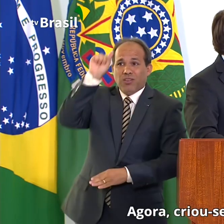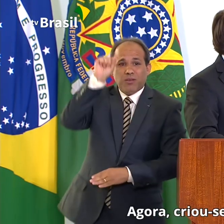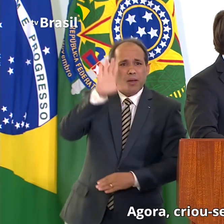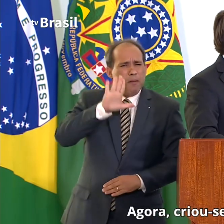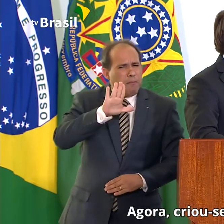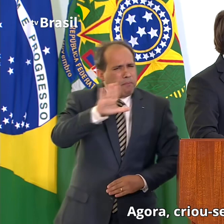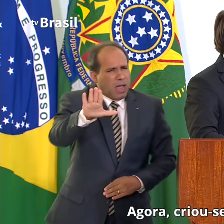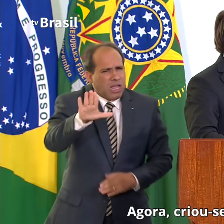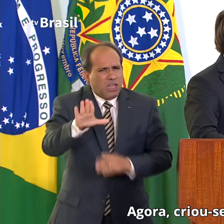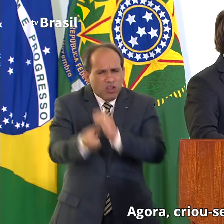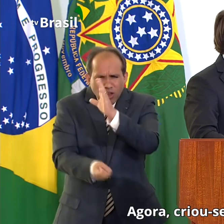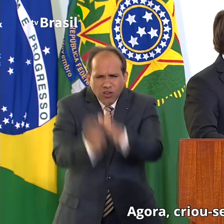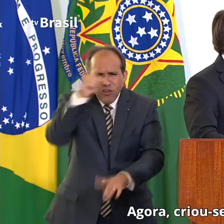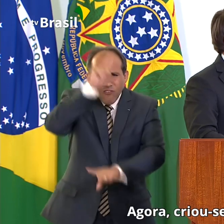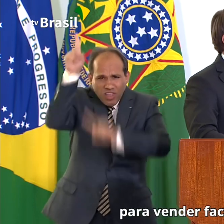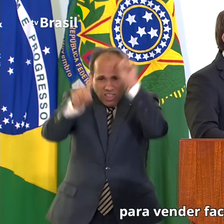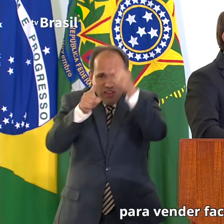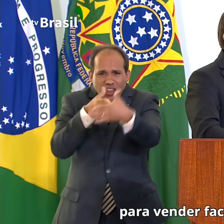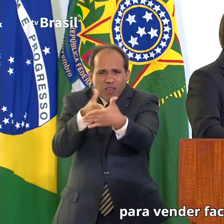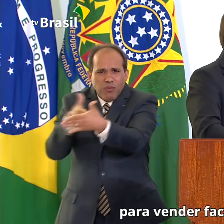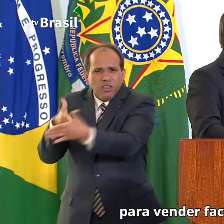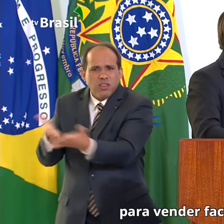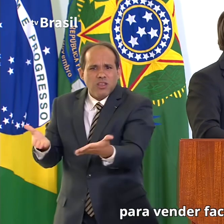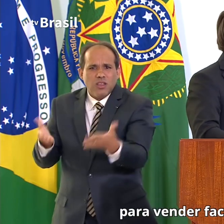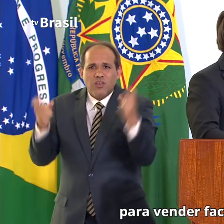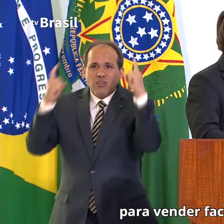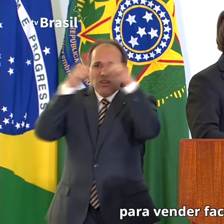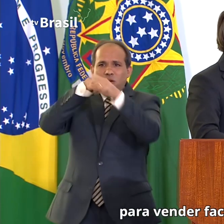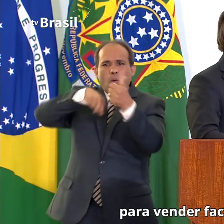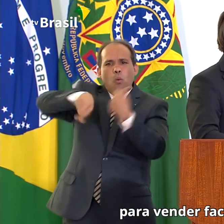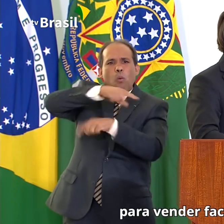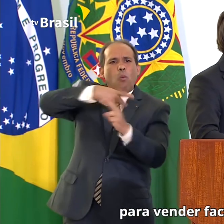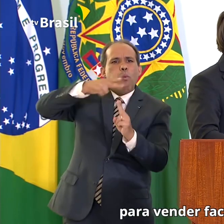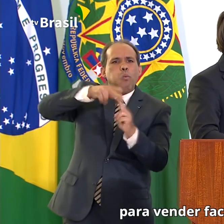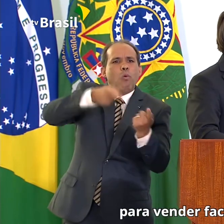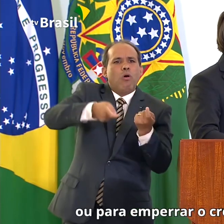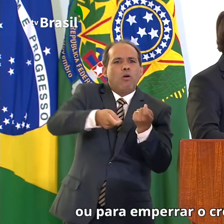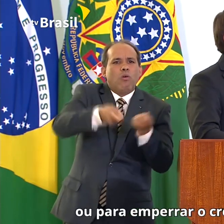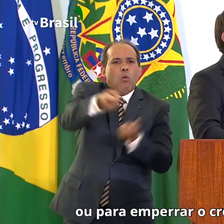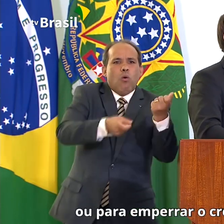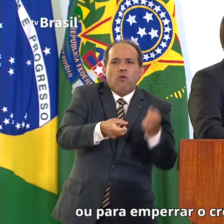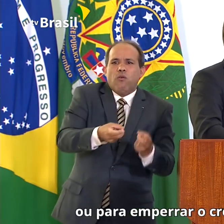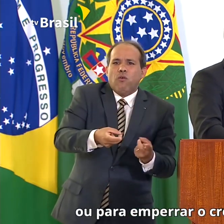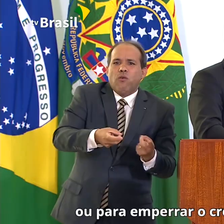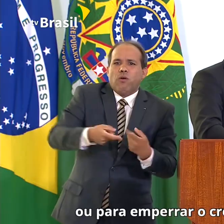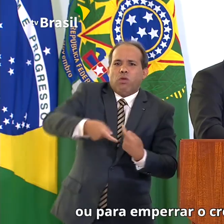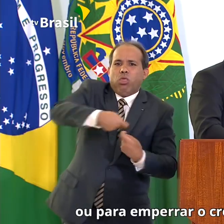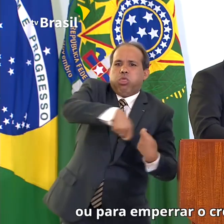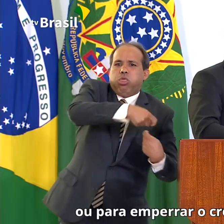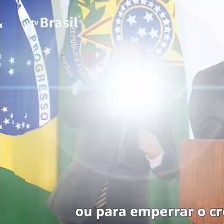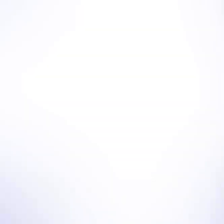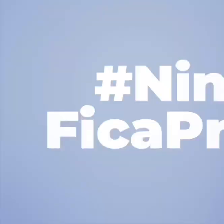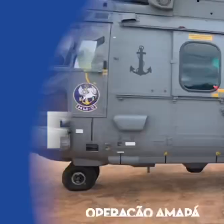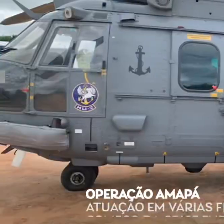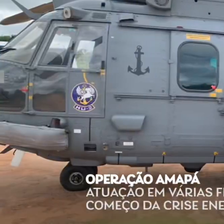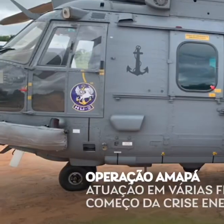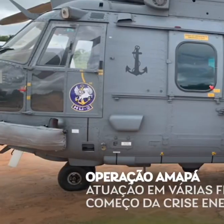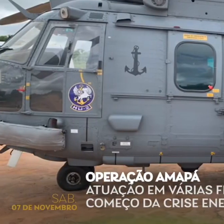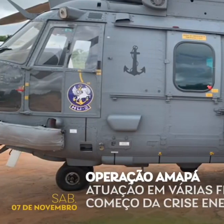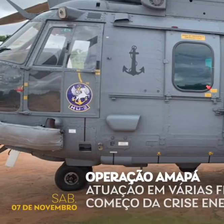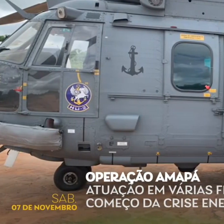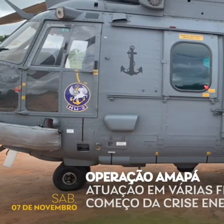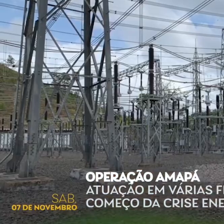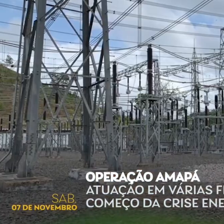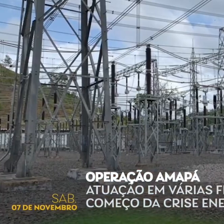criou-se dificuldade para vender facilidade, talvez, ou para emperrar o crescimento do Brasil.